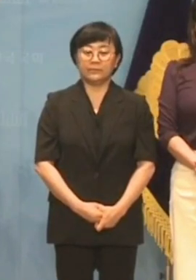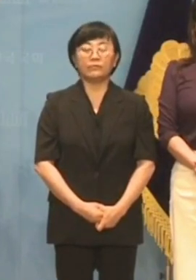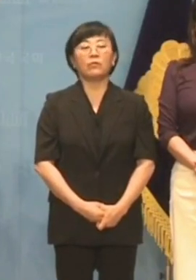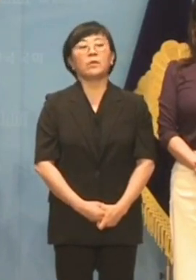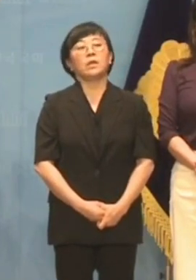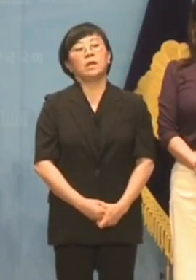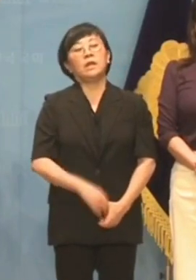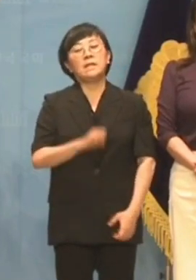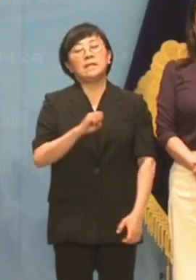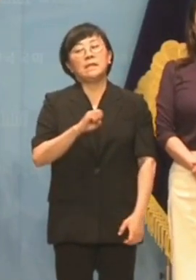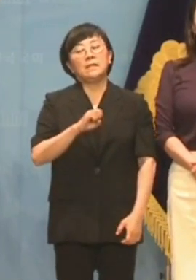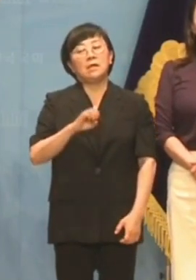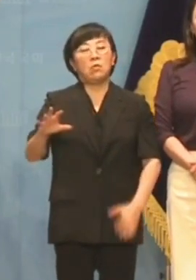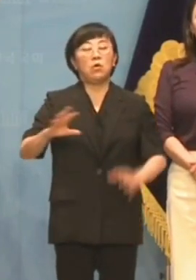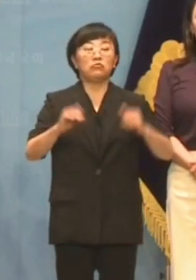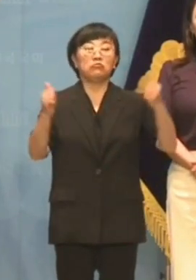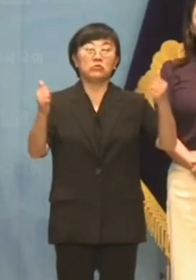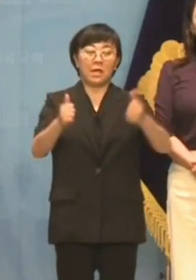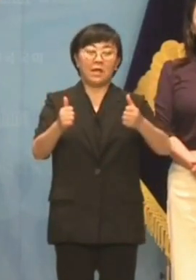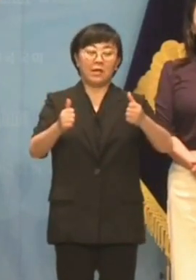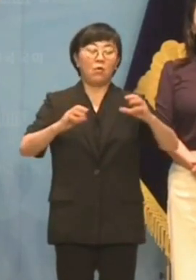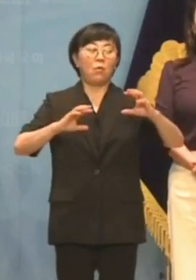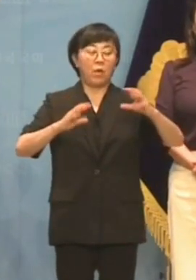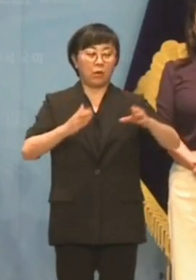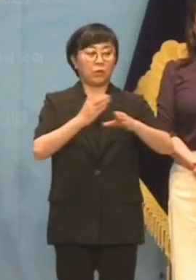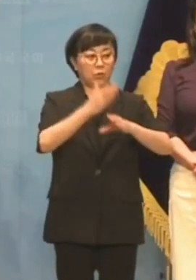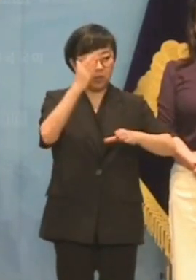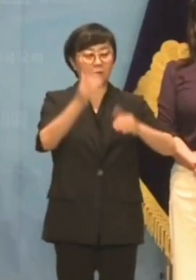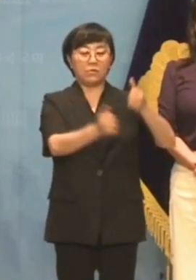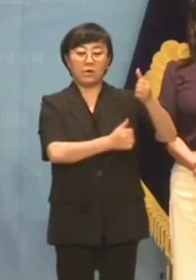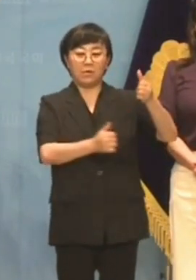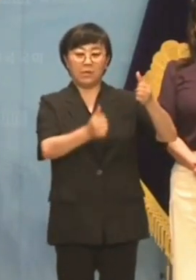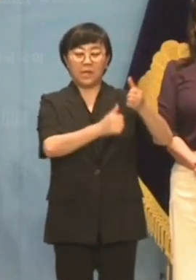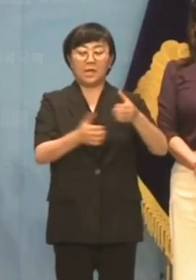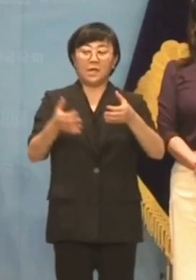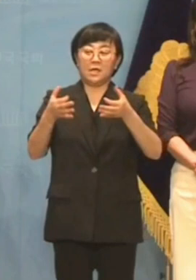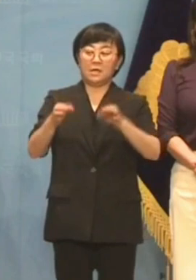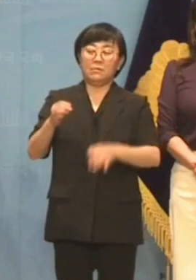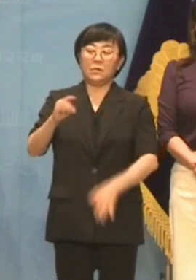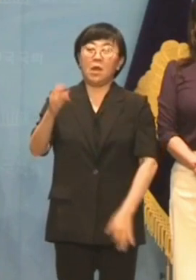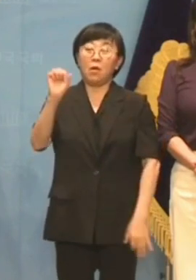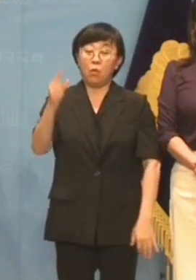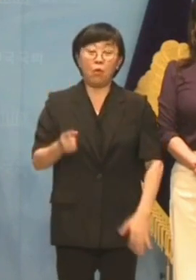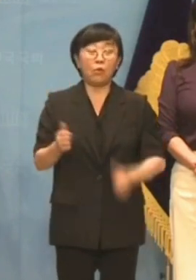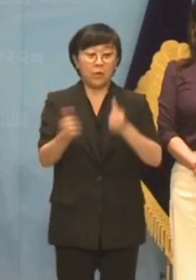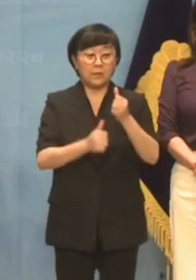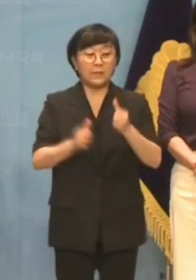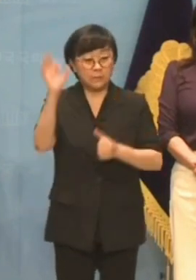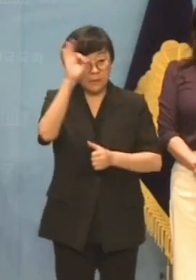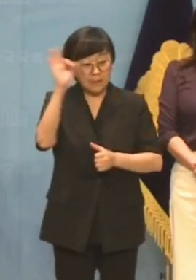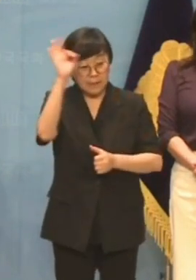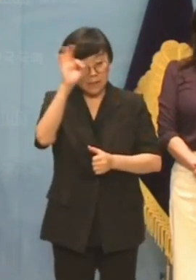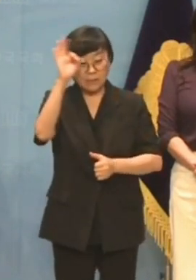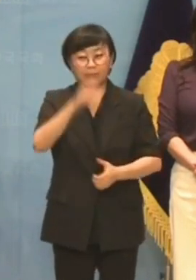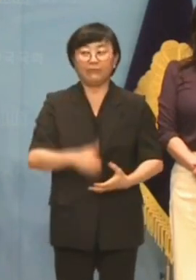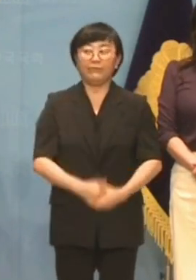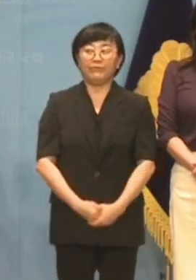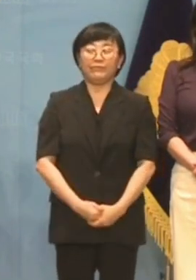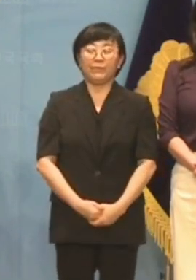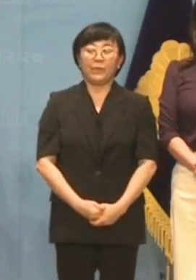네, 잃어버린 국회 외교통일위원회 김태호 위원장님을 찾습니다.